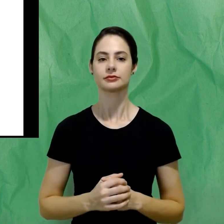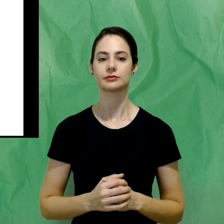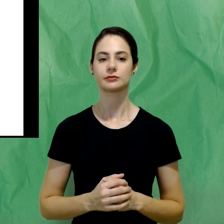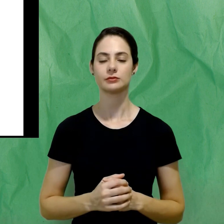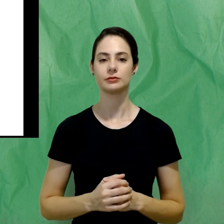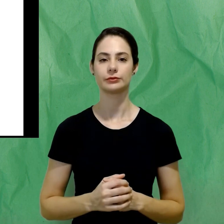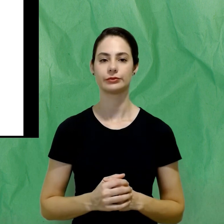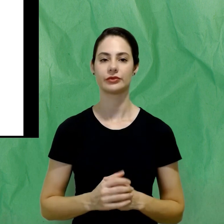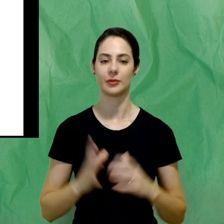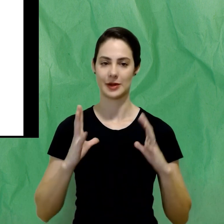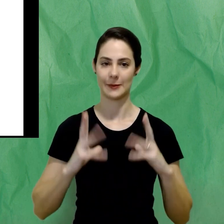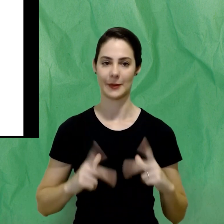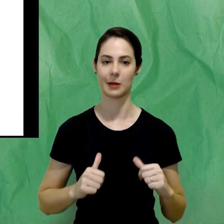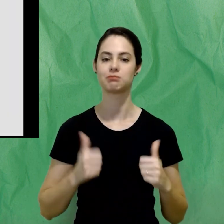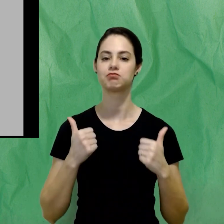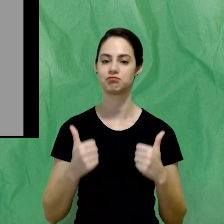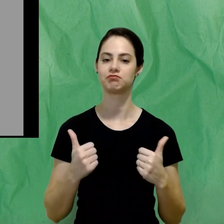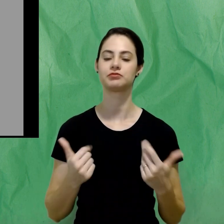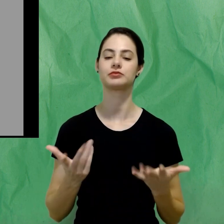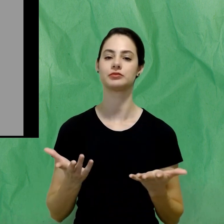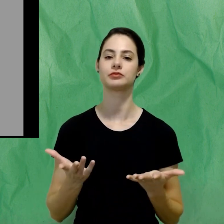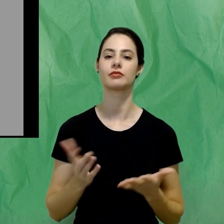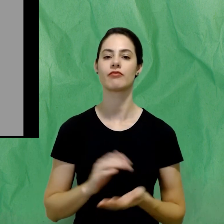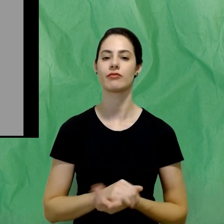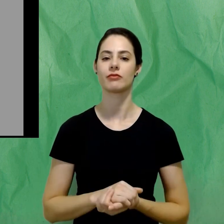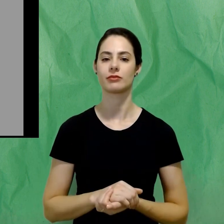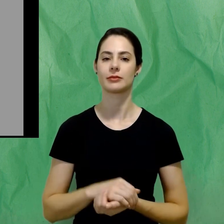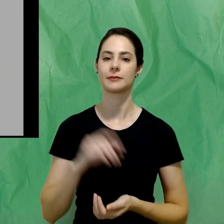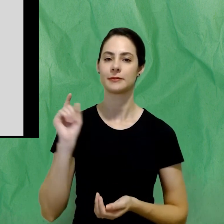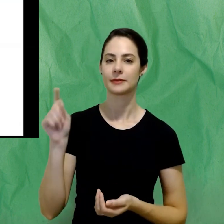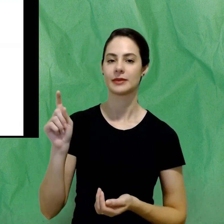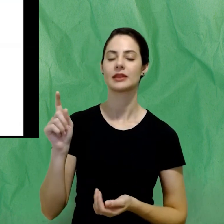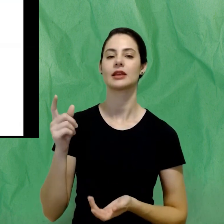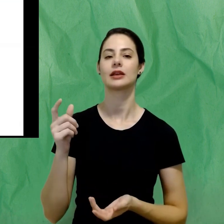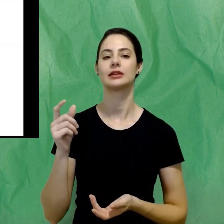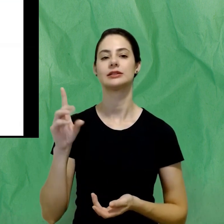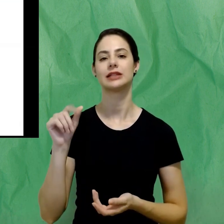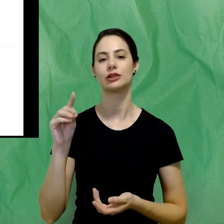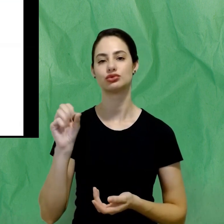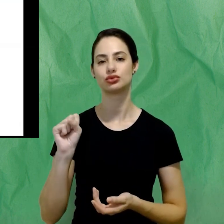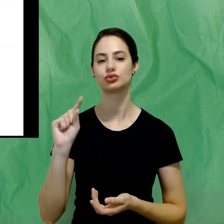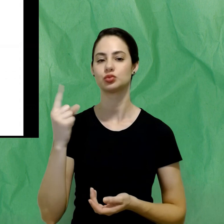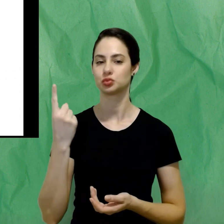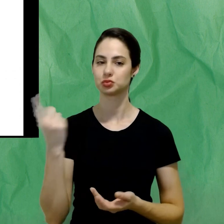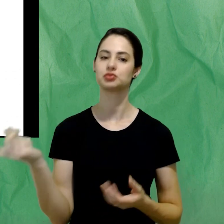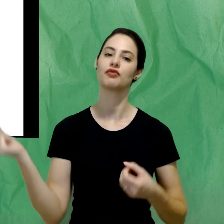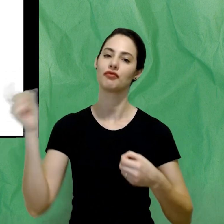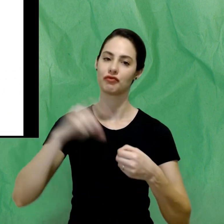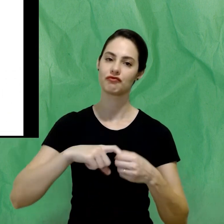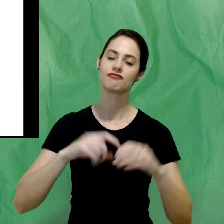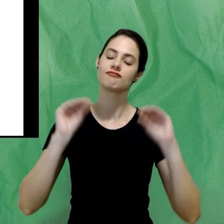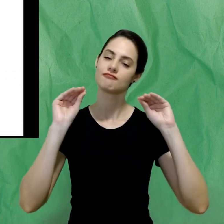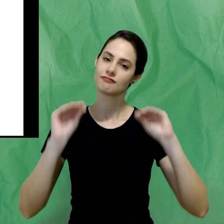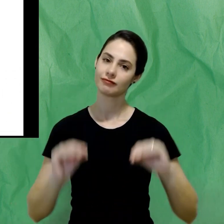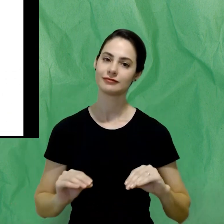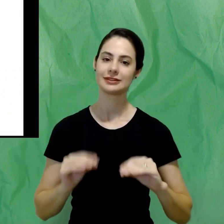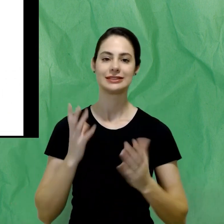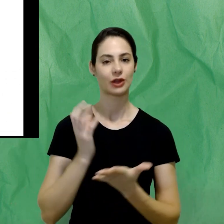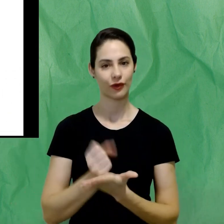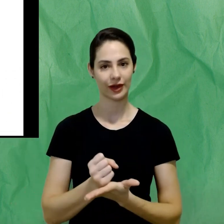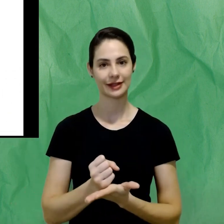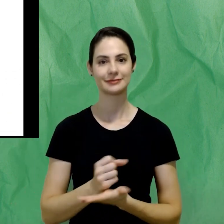F5 aqui para poder limpar tudo, ele vai vir, selecionar aqui dados 1 e vai recuperar os dados que ele tinha acabado de